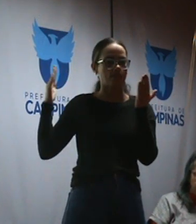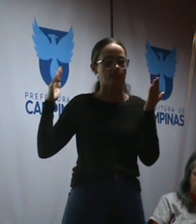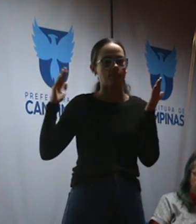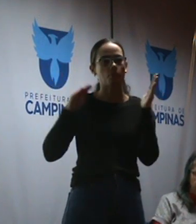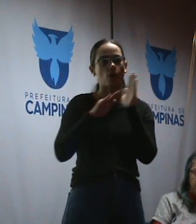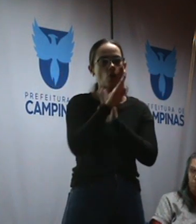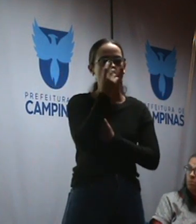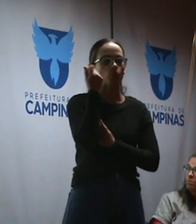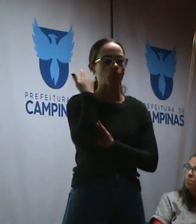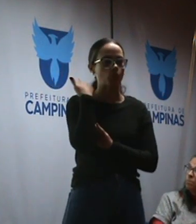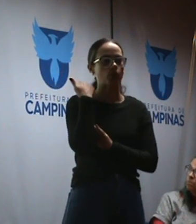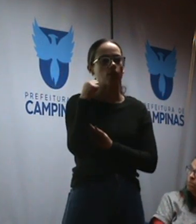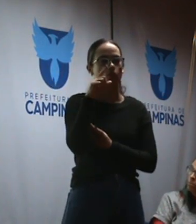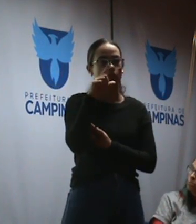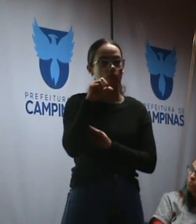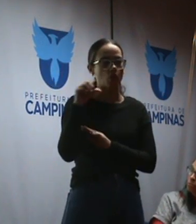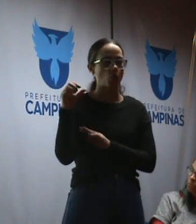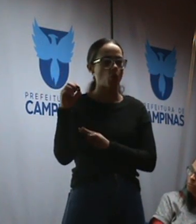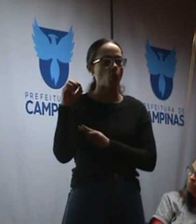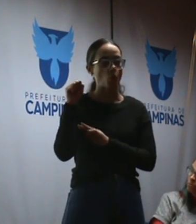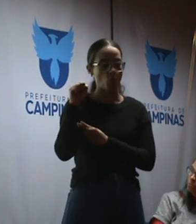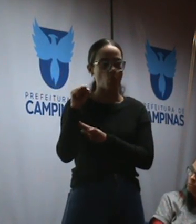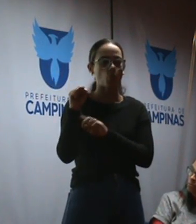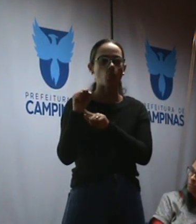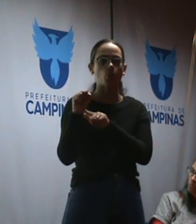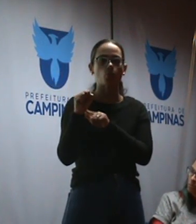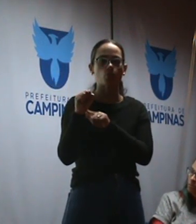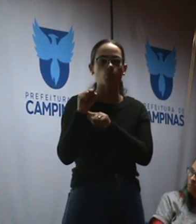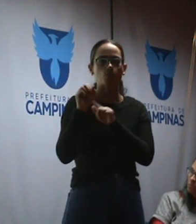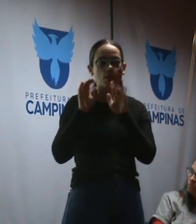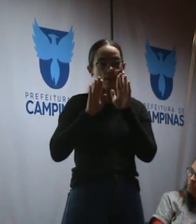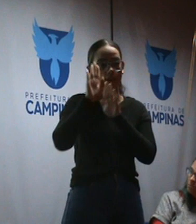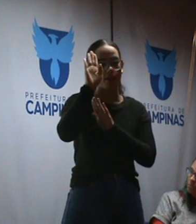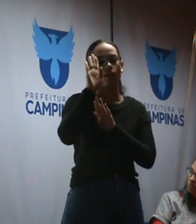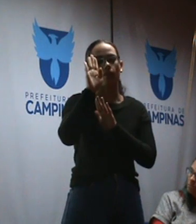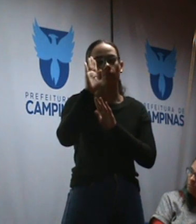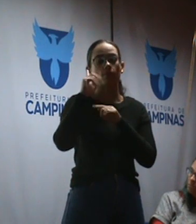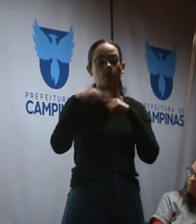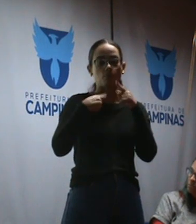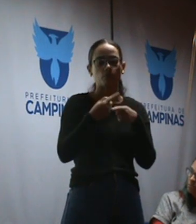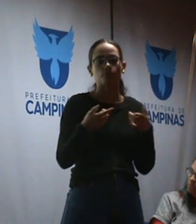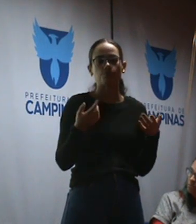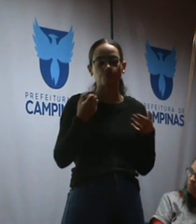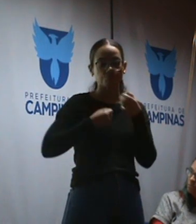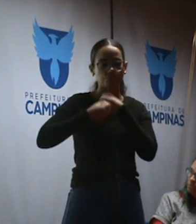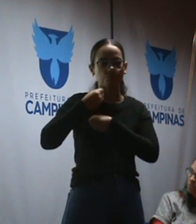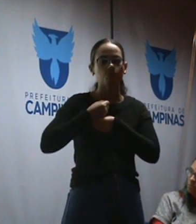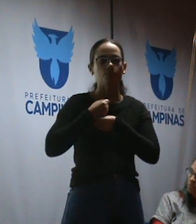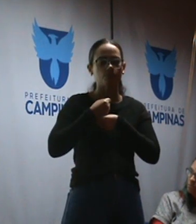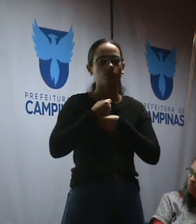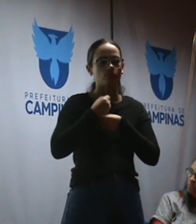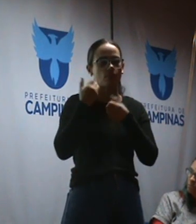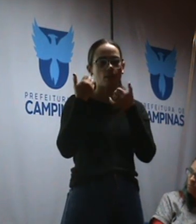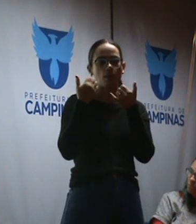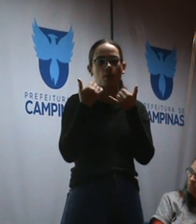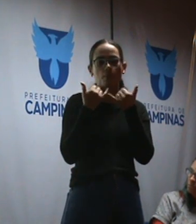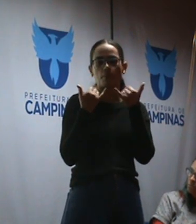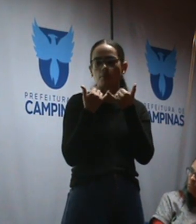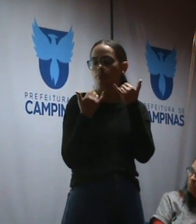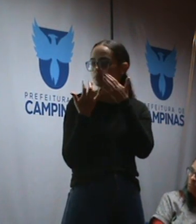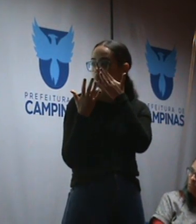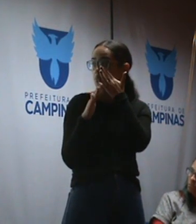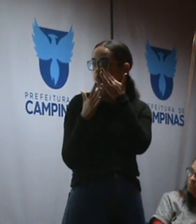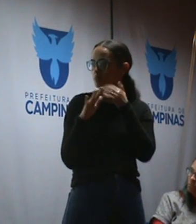aí desde 98, que foram um pouco mais de 1.000 casos de óbito. Então esse ano a gente já está aqui chegando nos